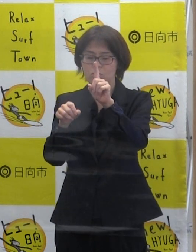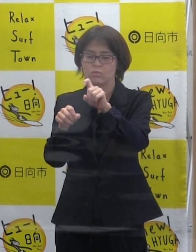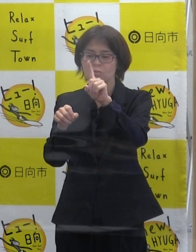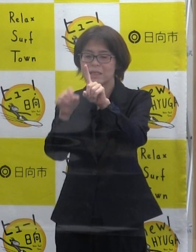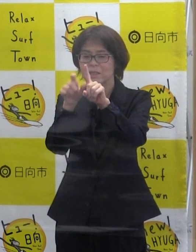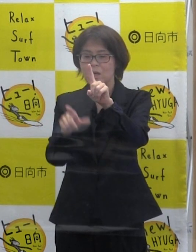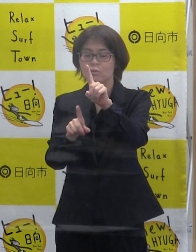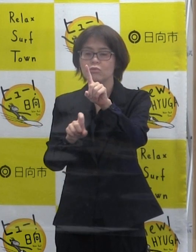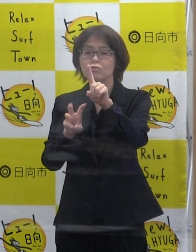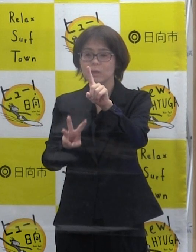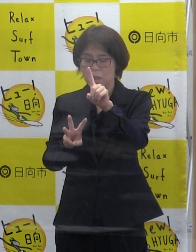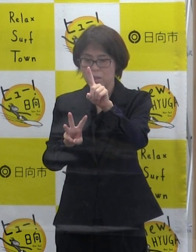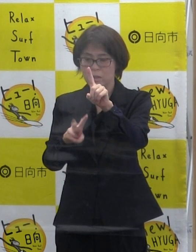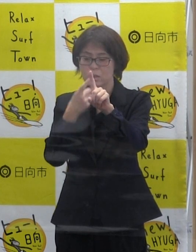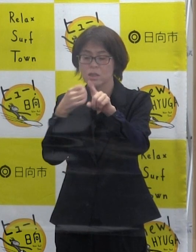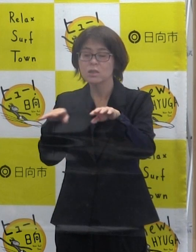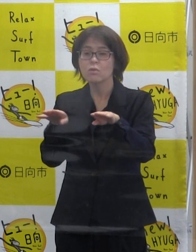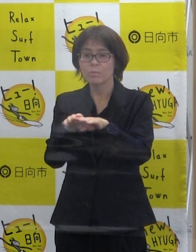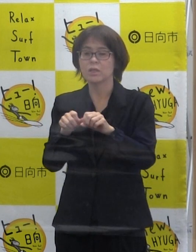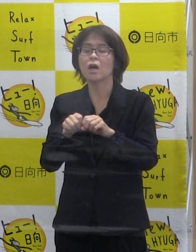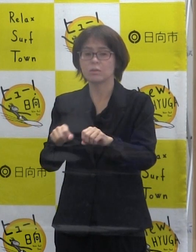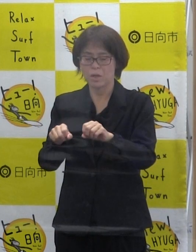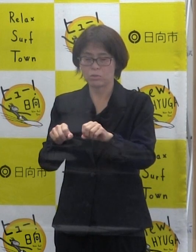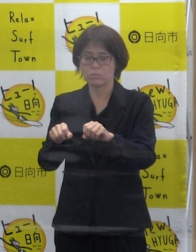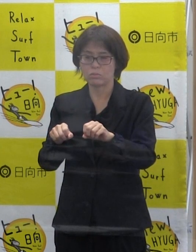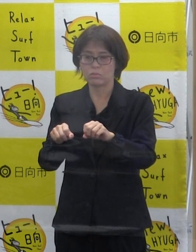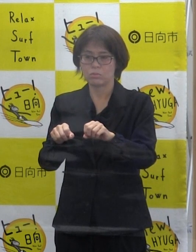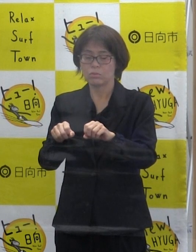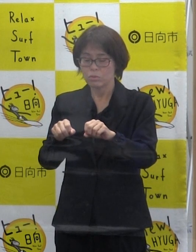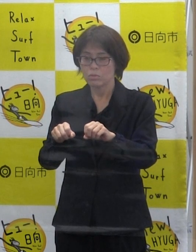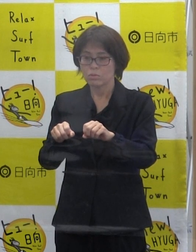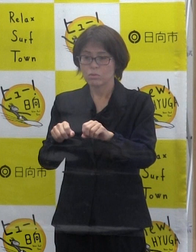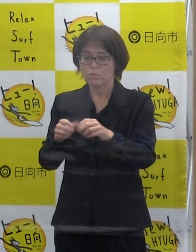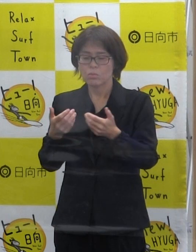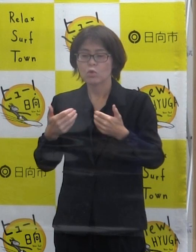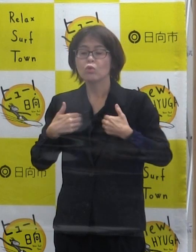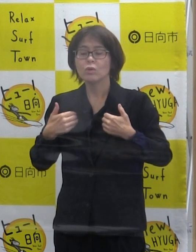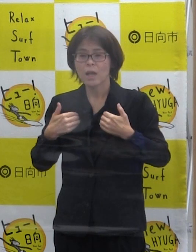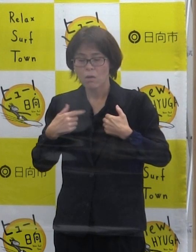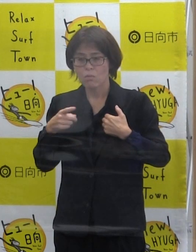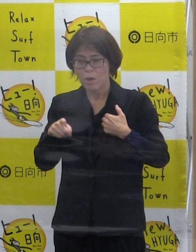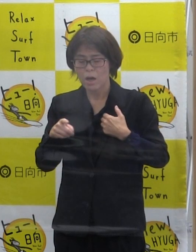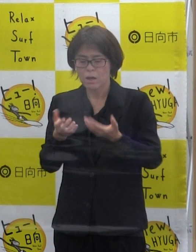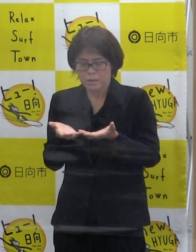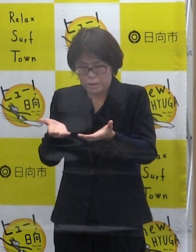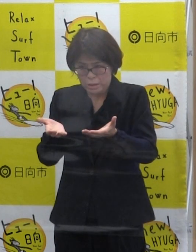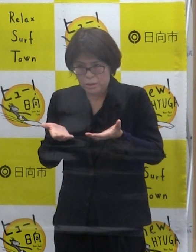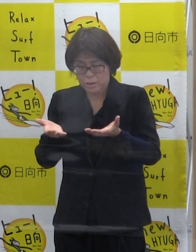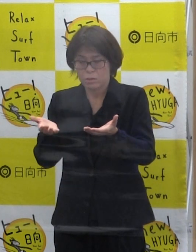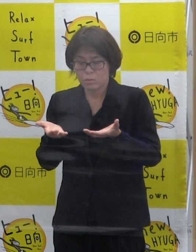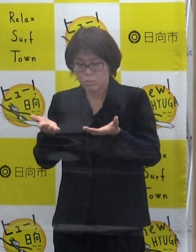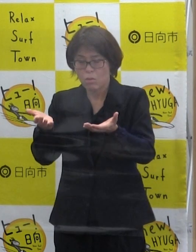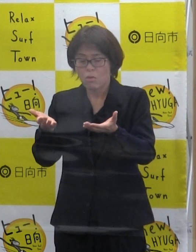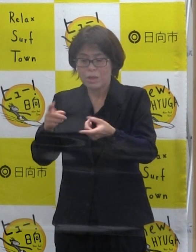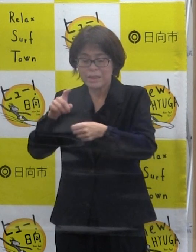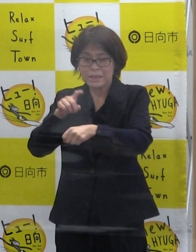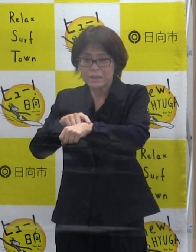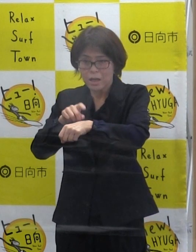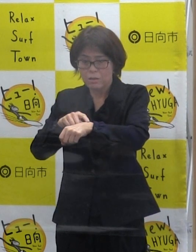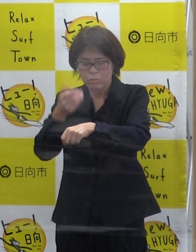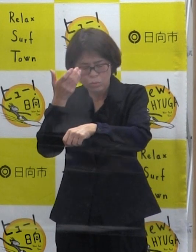します。今回の訓練では、市が想定する地震発生時刻に合わせ